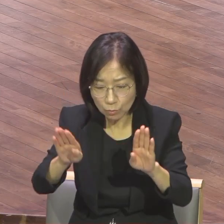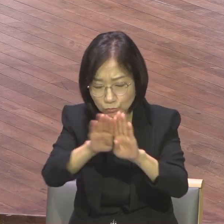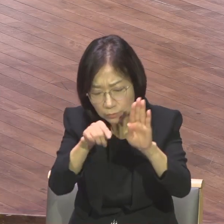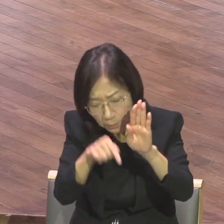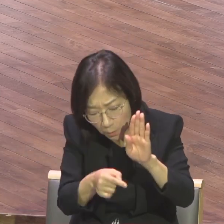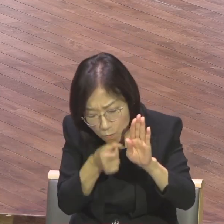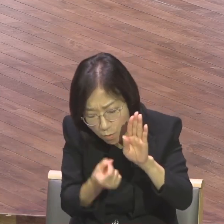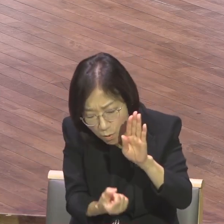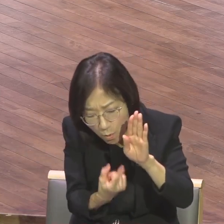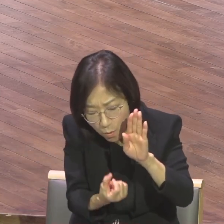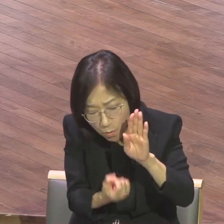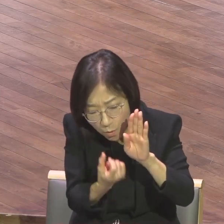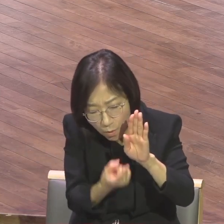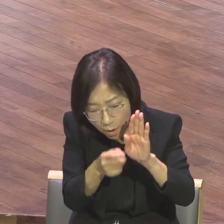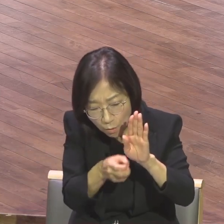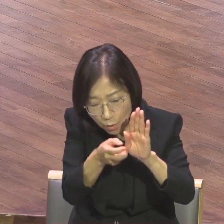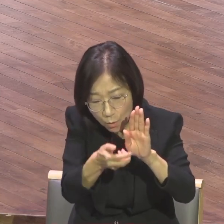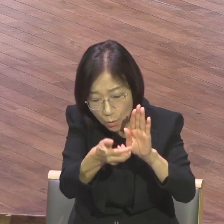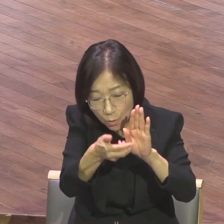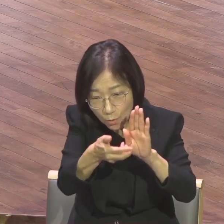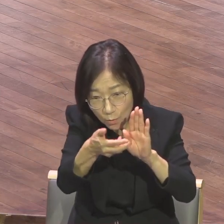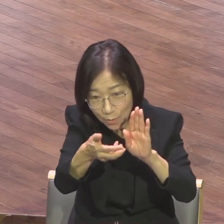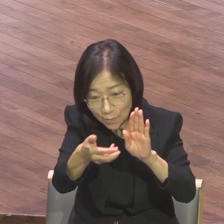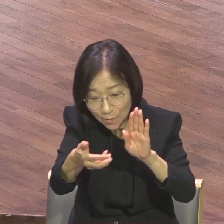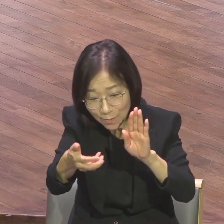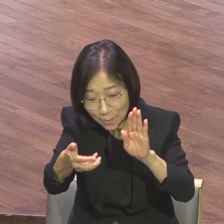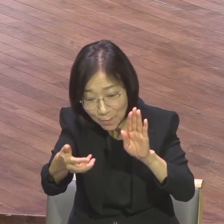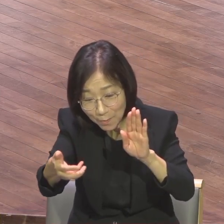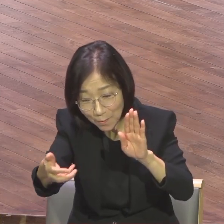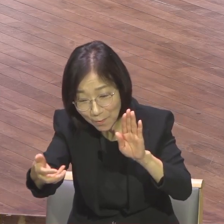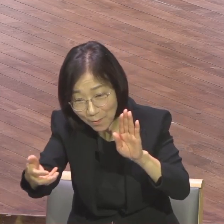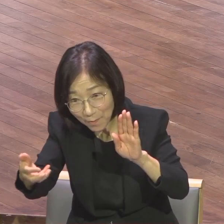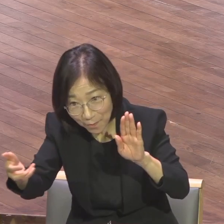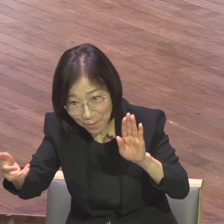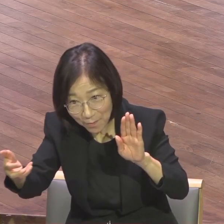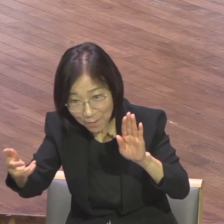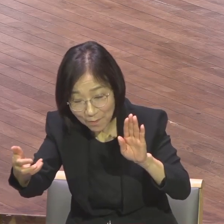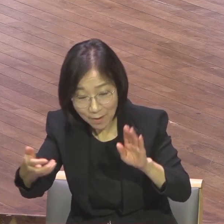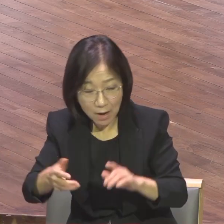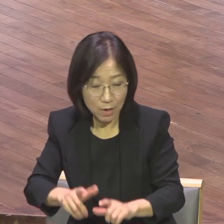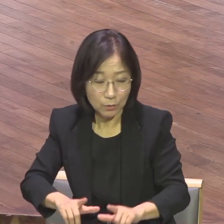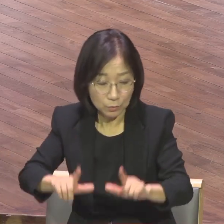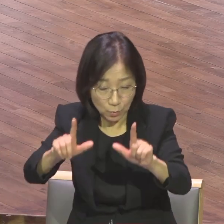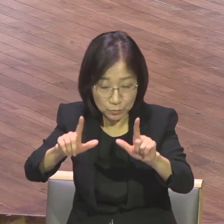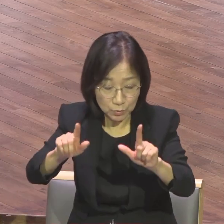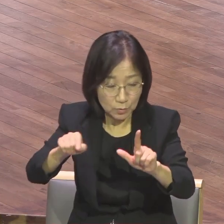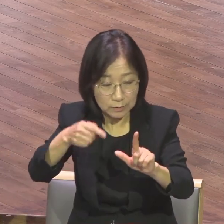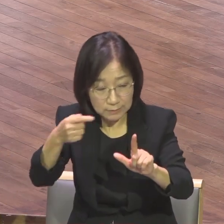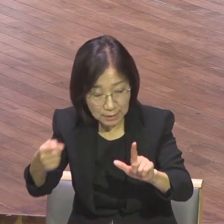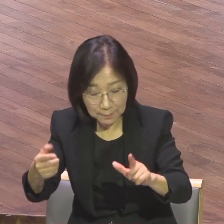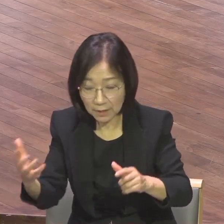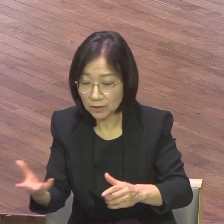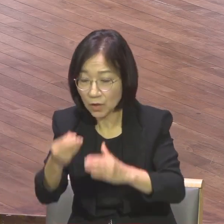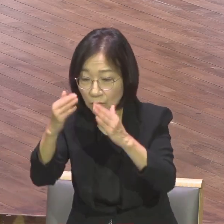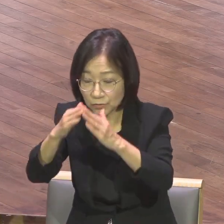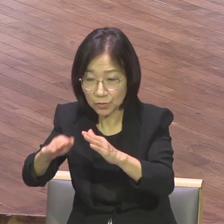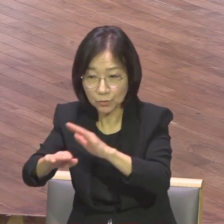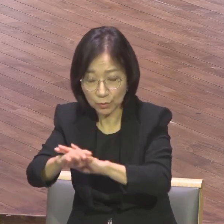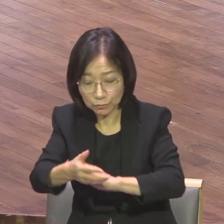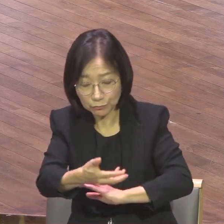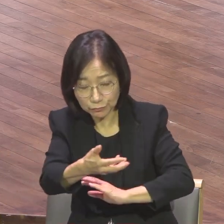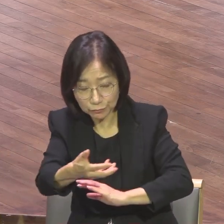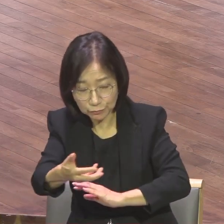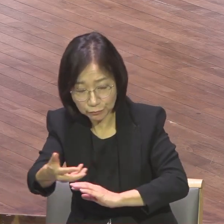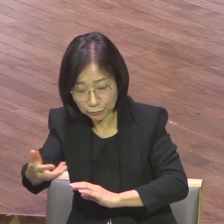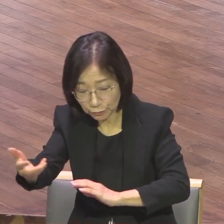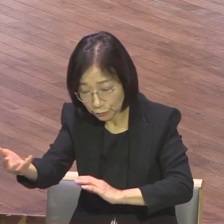문지방 밑에서 물이 나와 동쪽으로 흐르다가 성전 오른쪽 제단 남쪽으로 흘러내리더라. 그가 또 나를